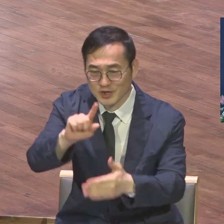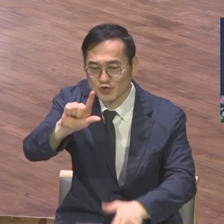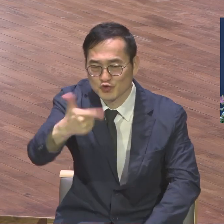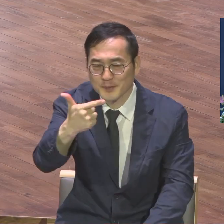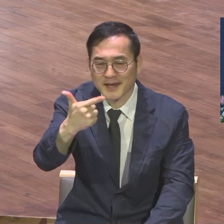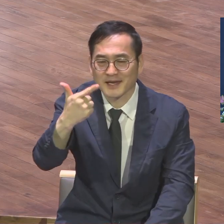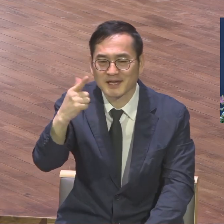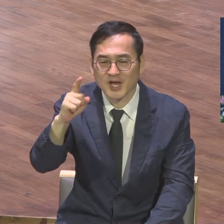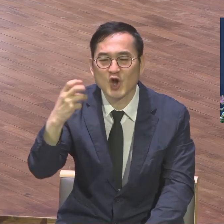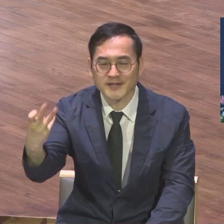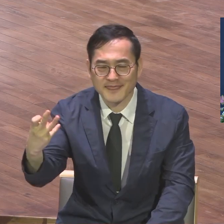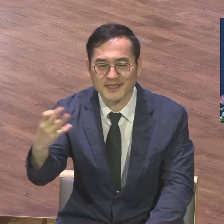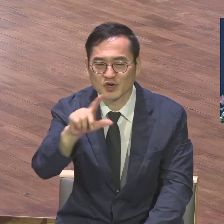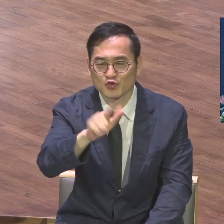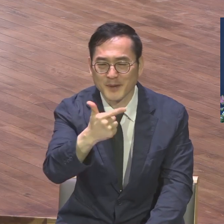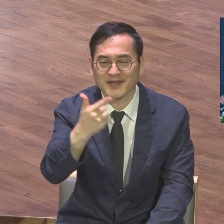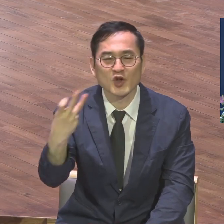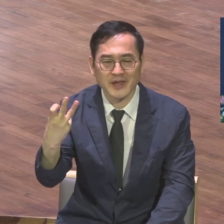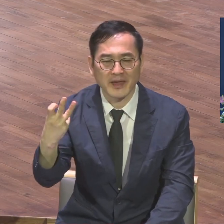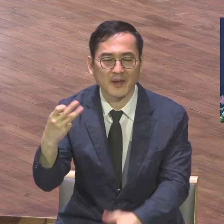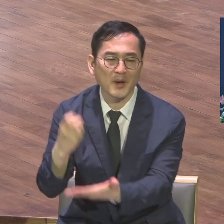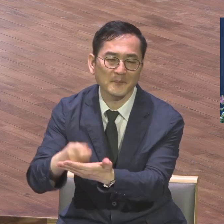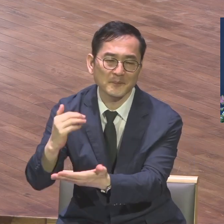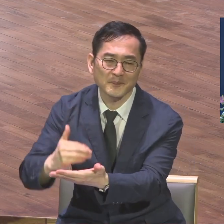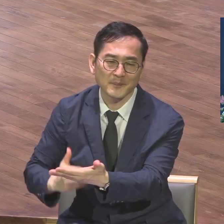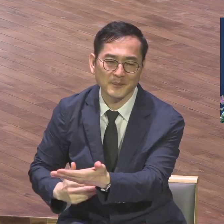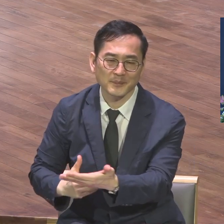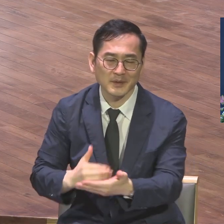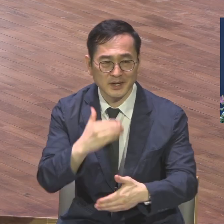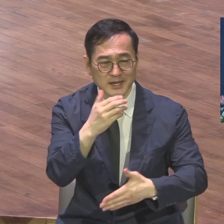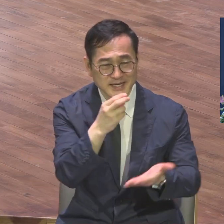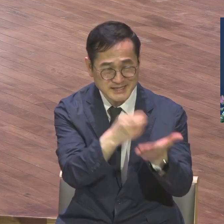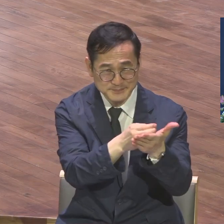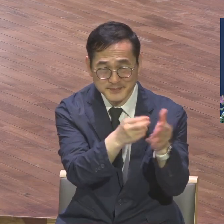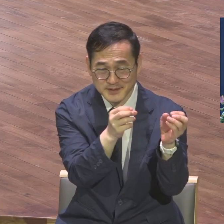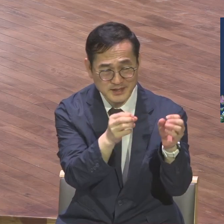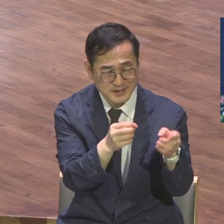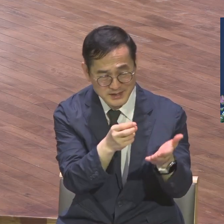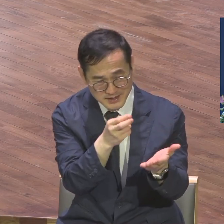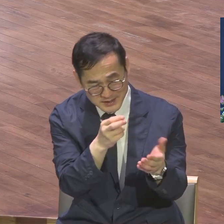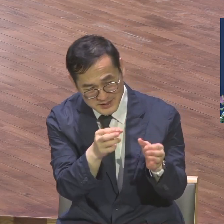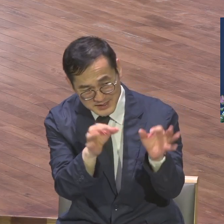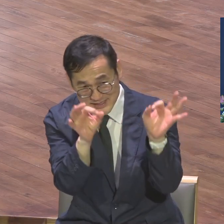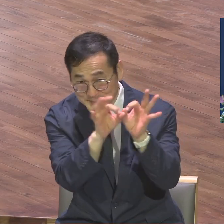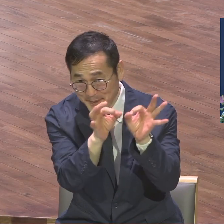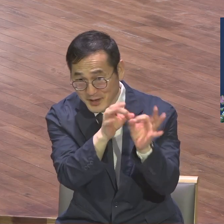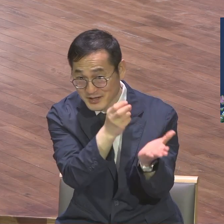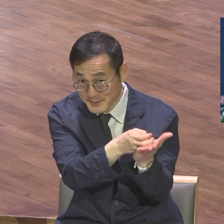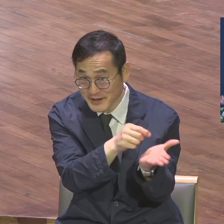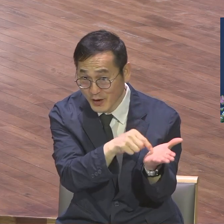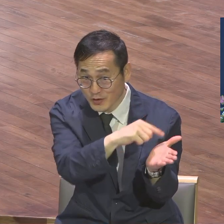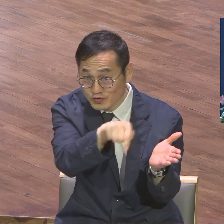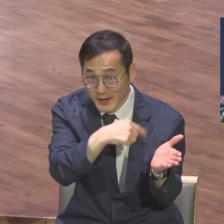숫자는 하나님께서 말씀해 주신 10계명의 히브리어 숫자가 613개예요.